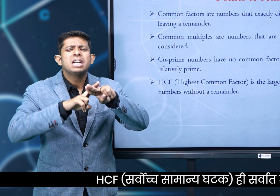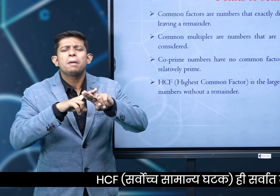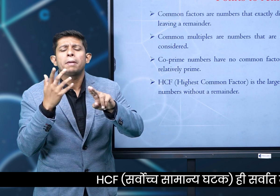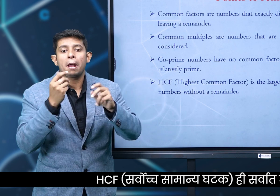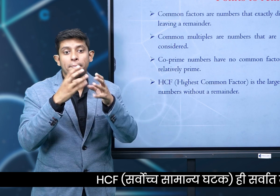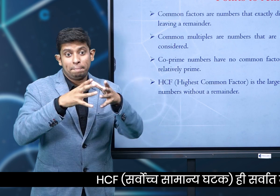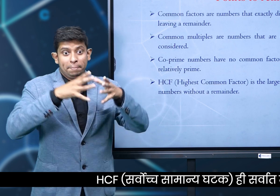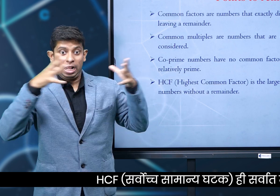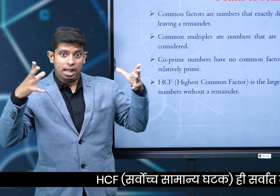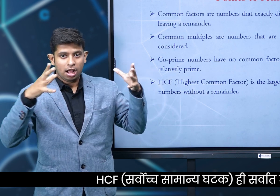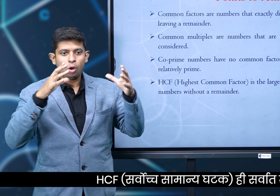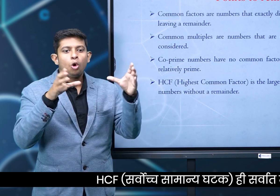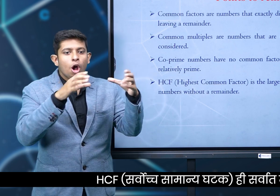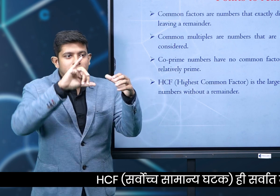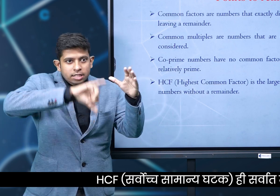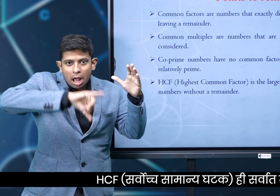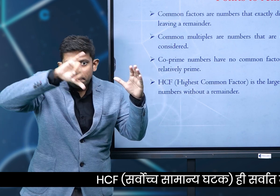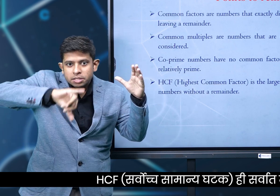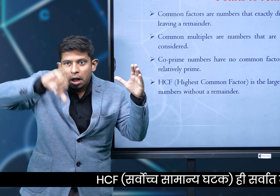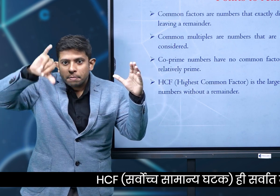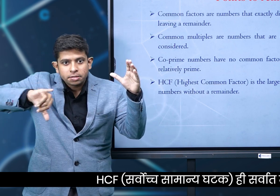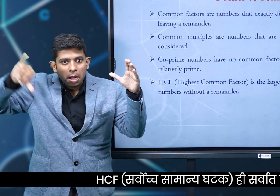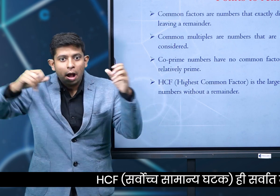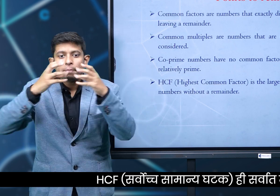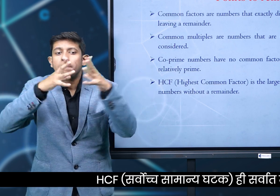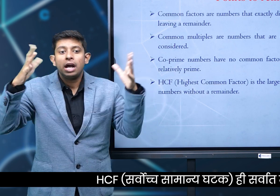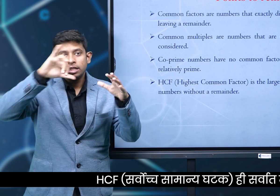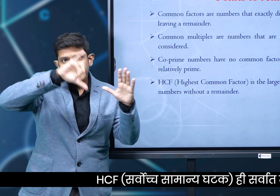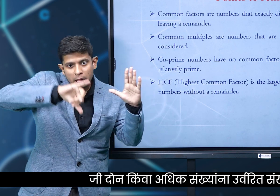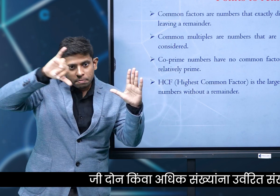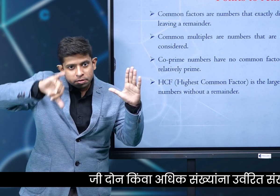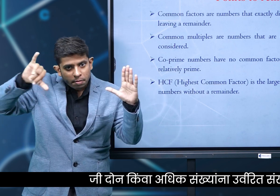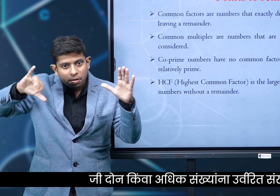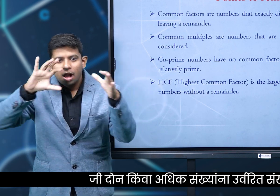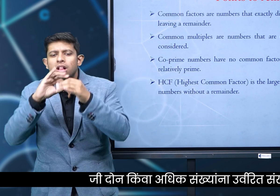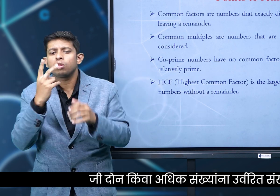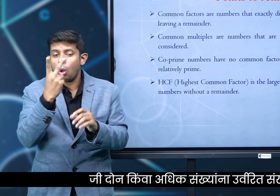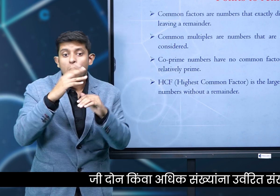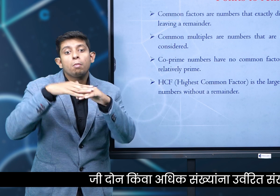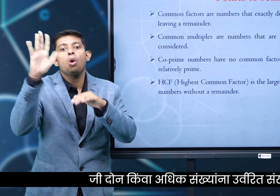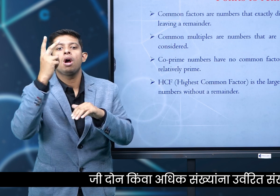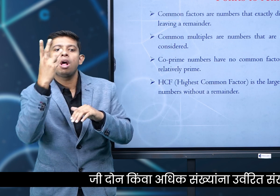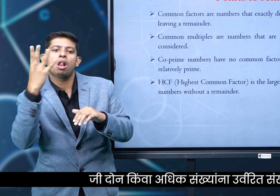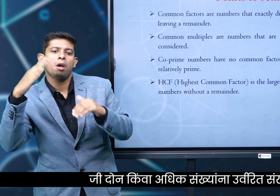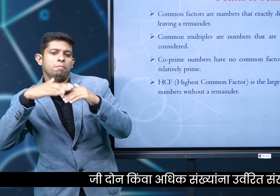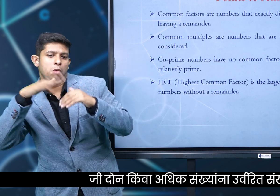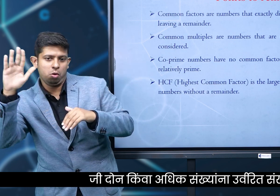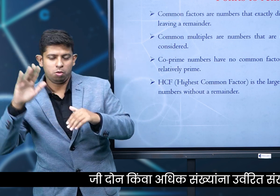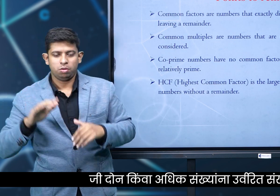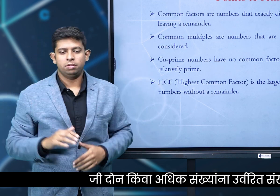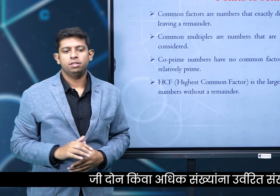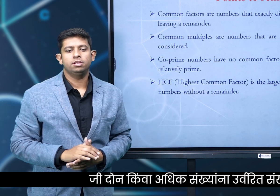HCF सर्वोच्च सामान्य घटक ही सर्वात मोठी संख्या आहे जी दोन किंवा अधिक संख्यांना उर्वरित संख्यांशिवाय